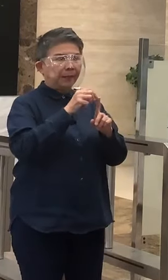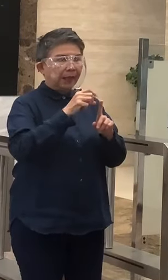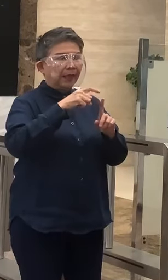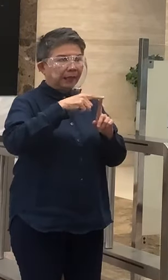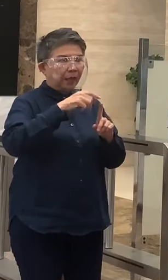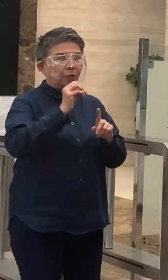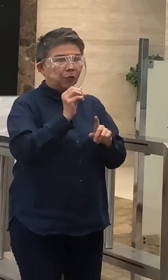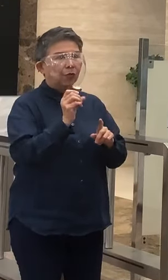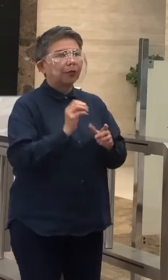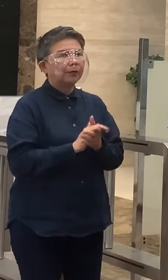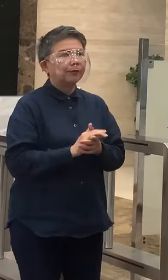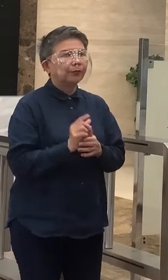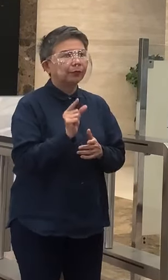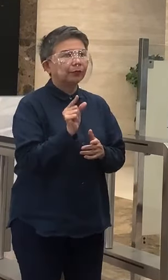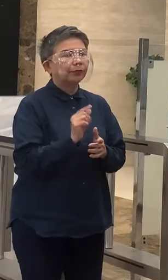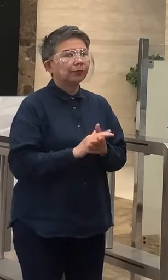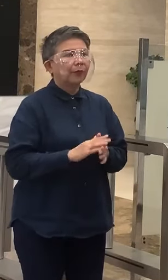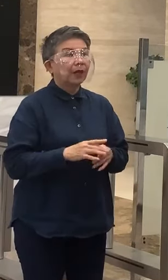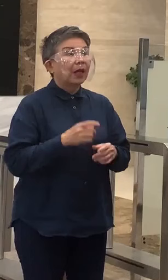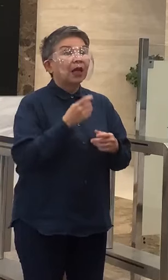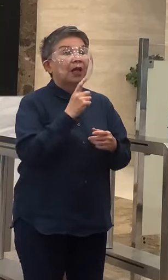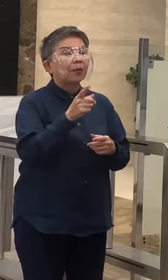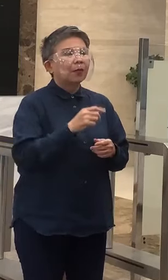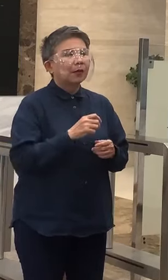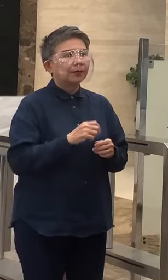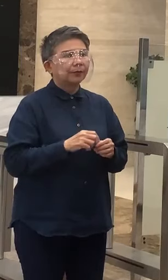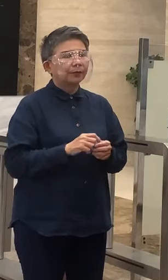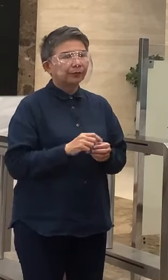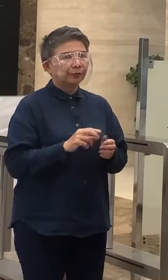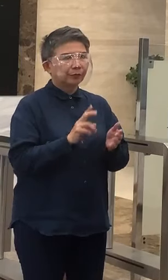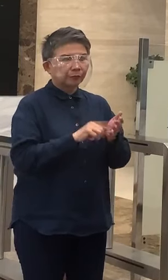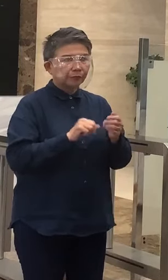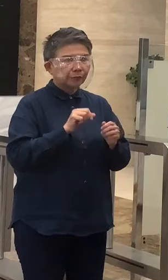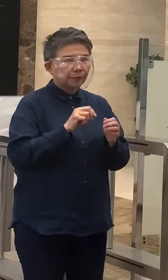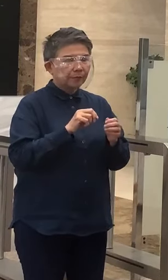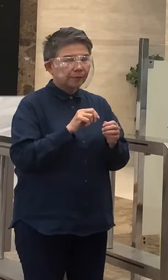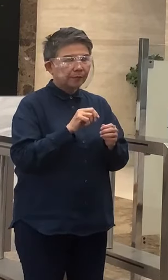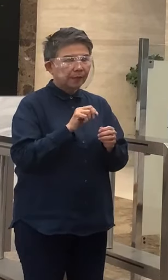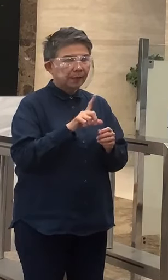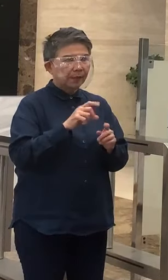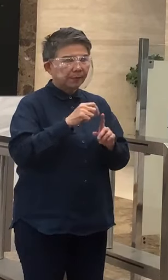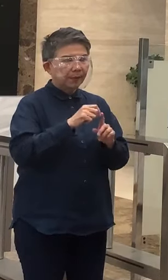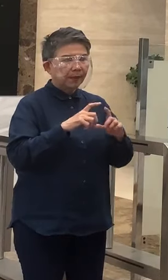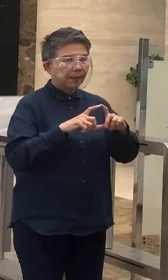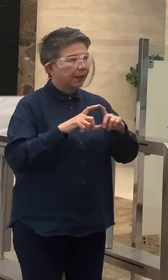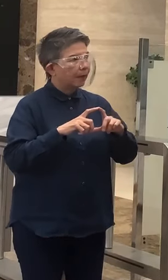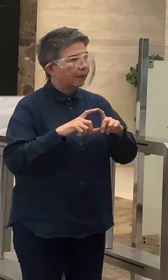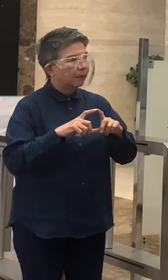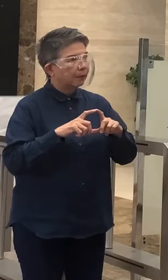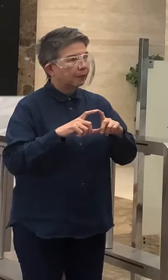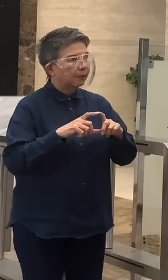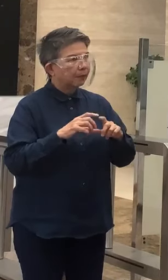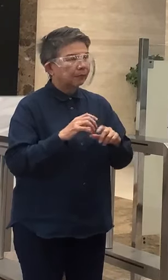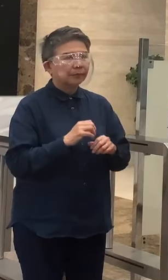Hai berdasarkan laporan polisi nomor ente ah